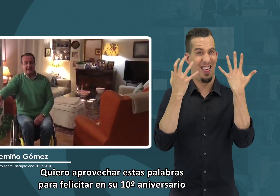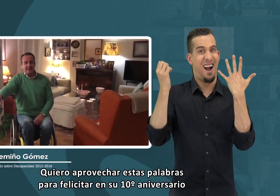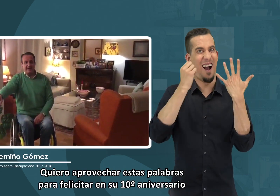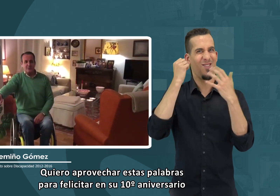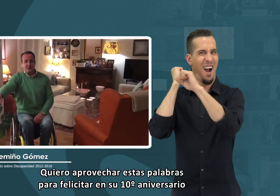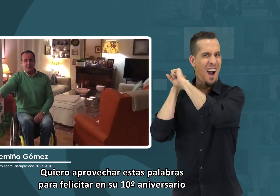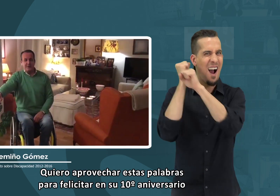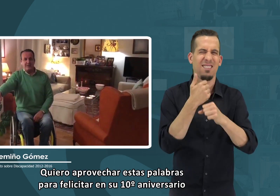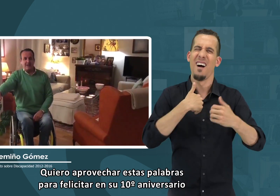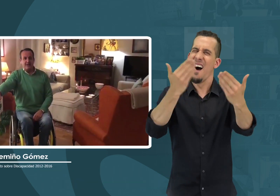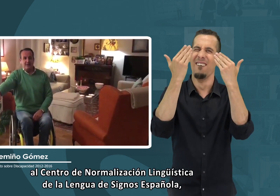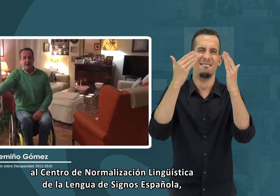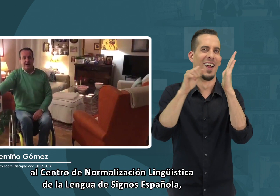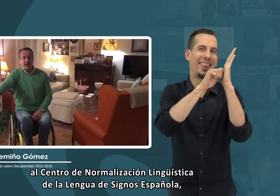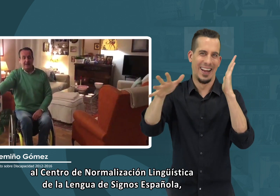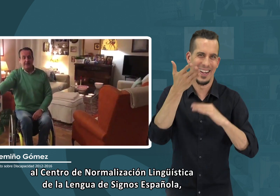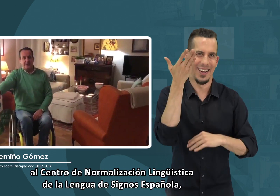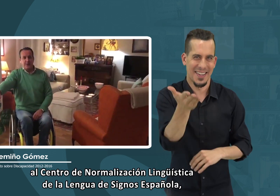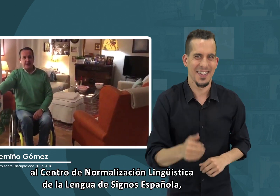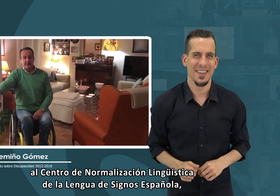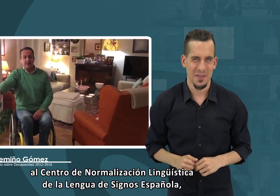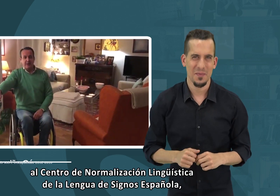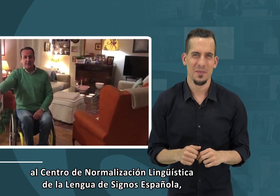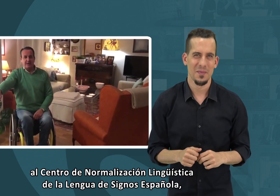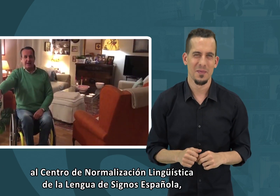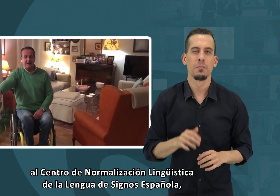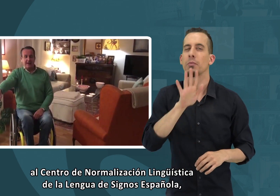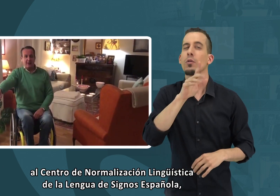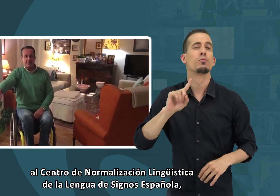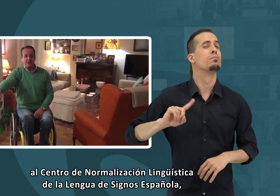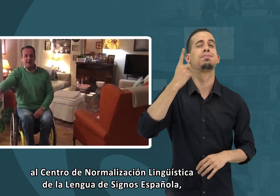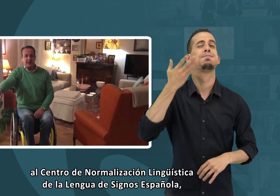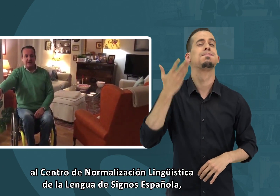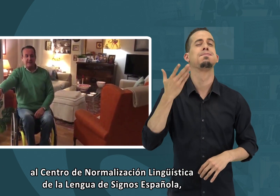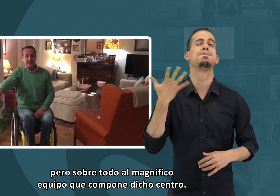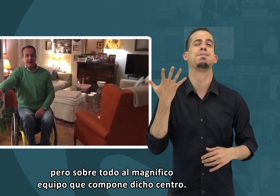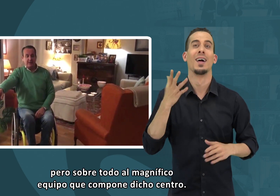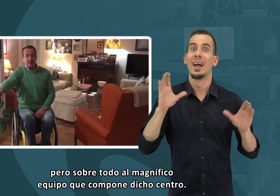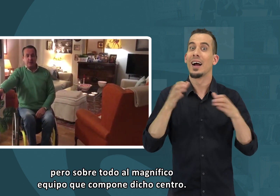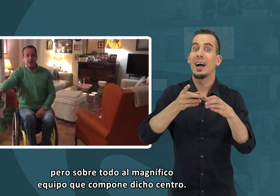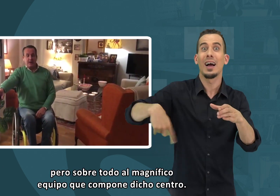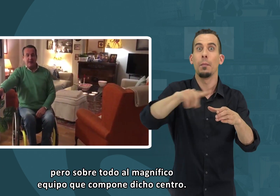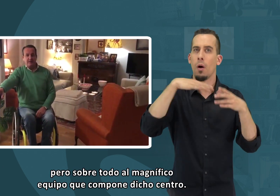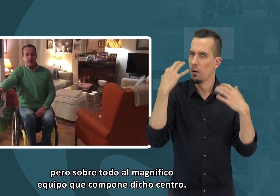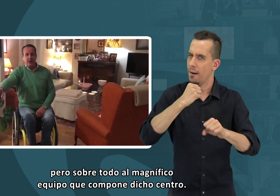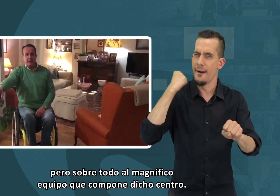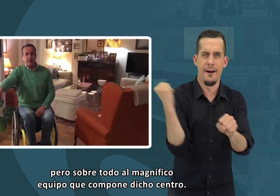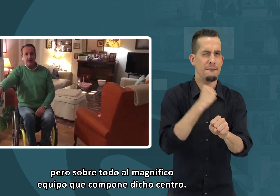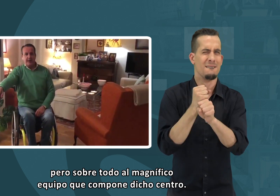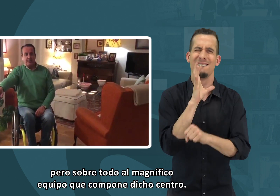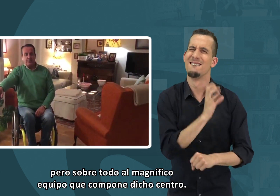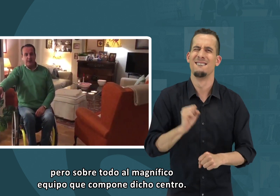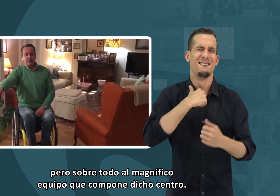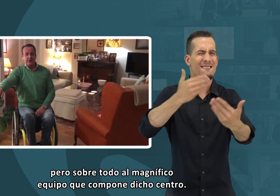para felicitar en su 10º aniversario al Centro de Normalización Lingüística de la Lengua de Signos Española, pero sobre todo al magnífico